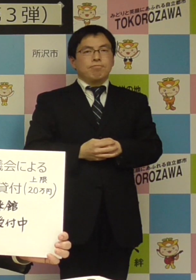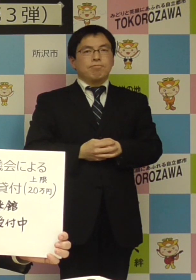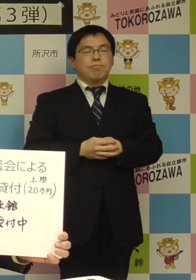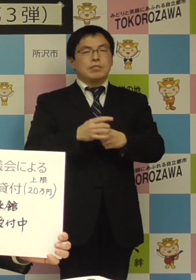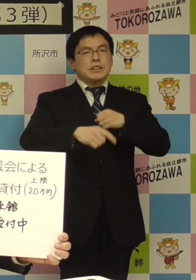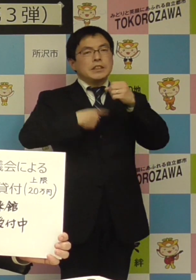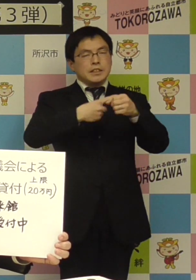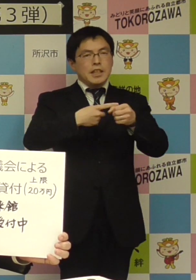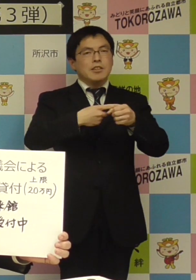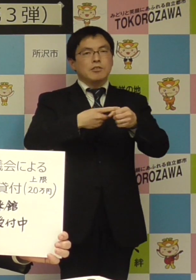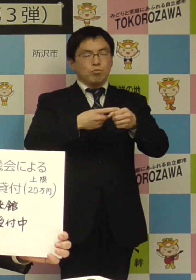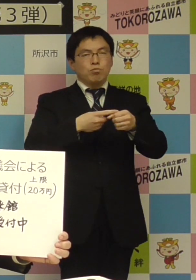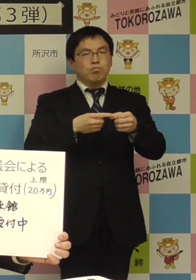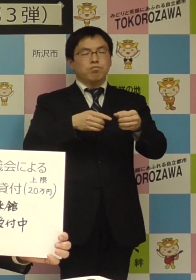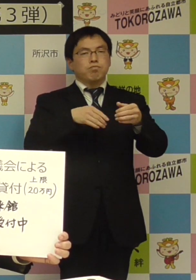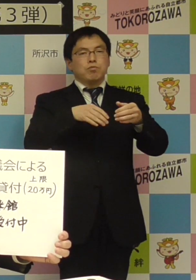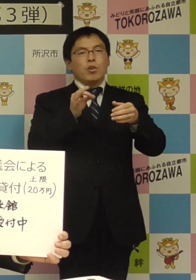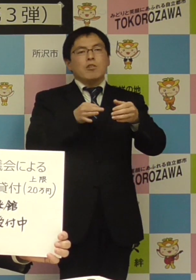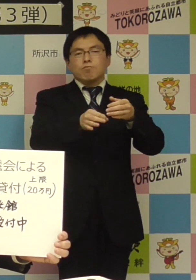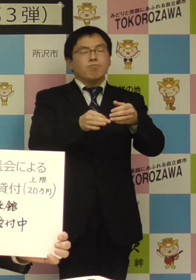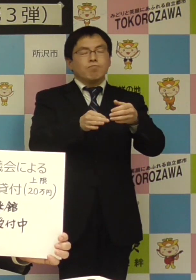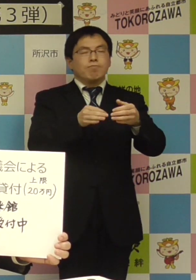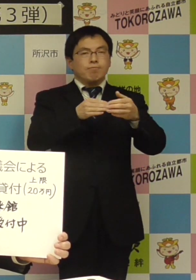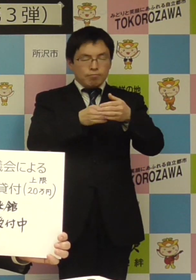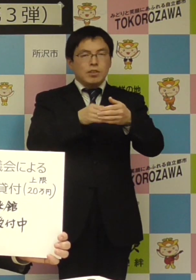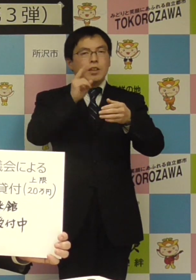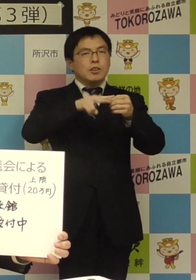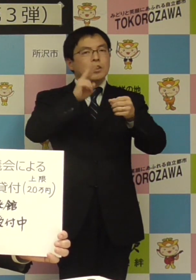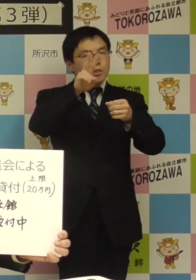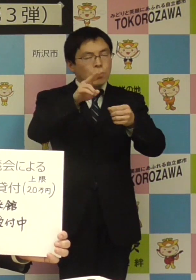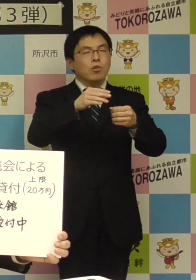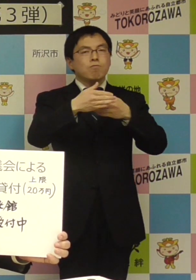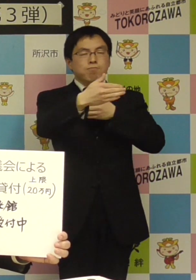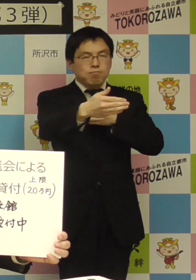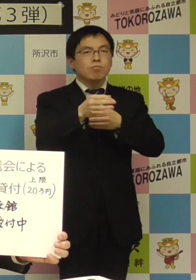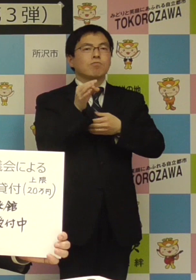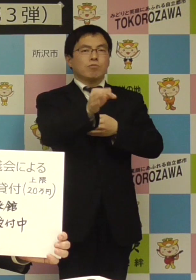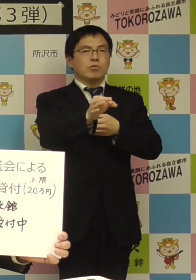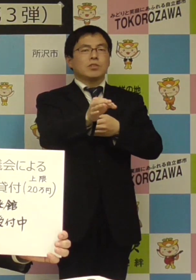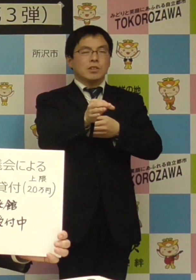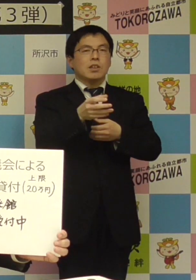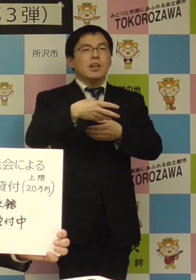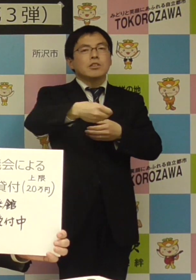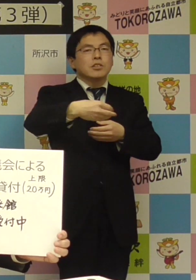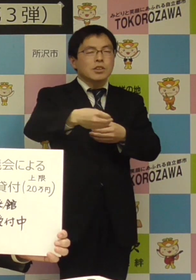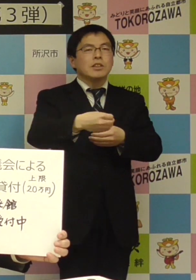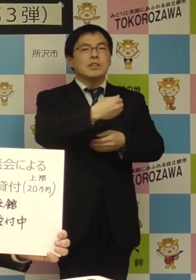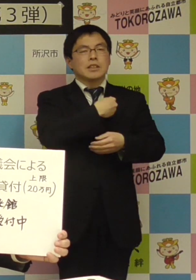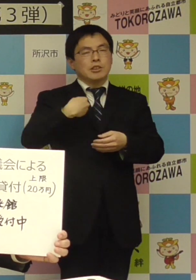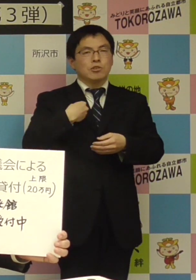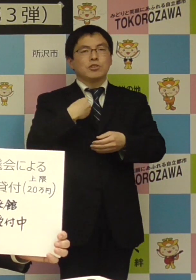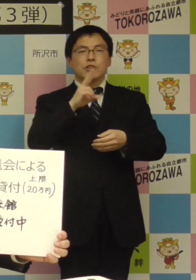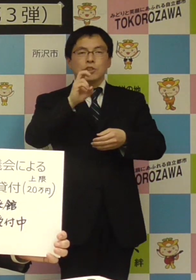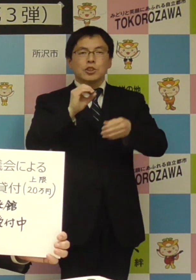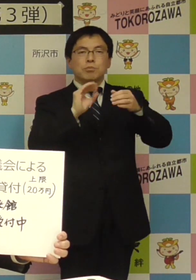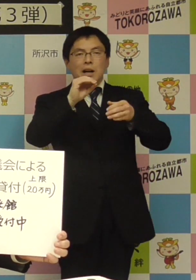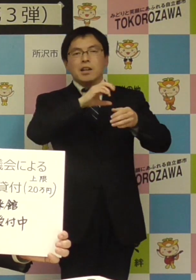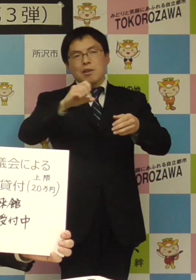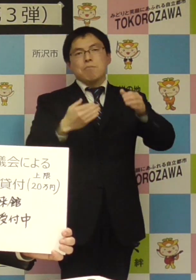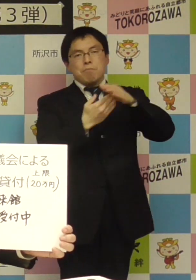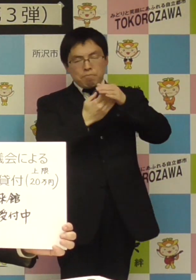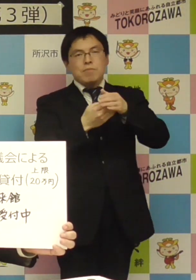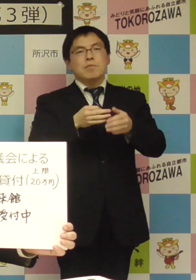1年据え置きで20万円まで貸付を受けられる仕組みとなっております